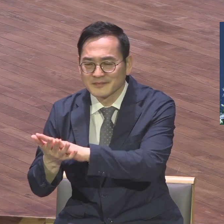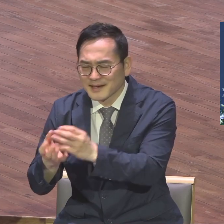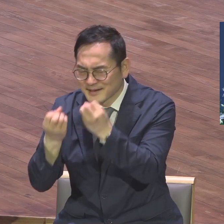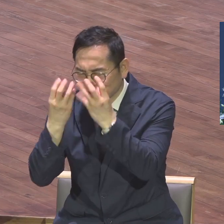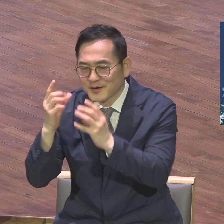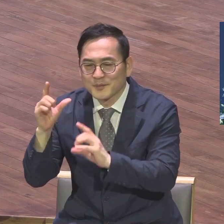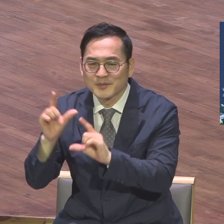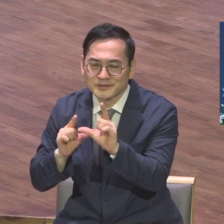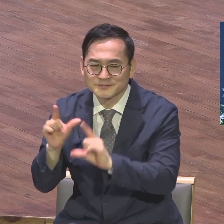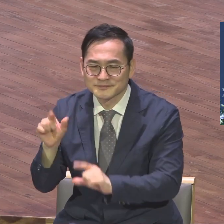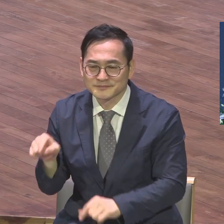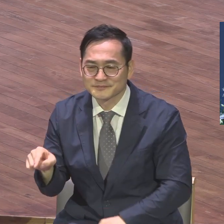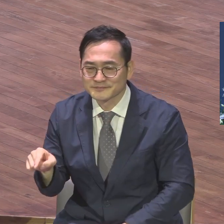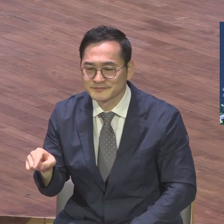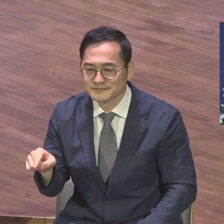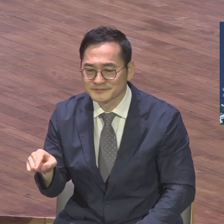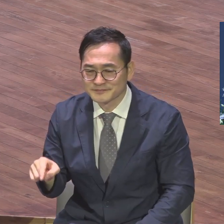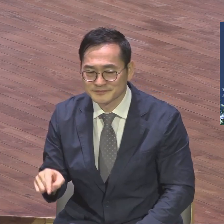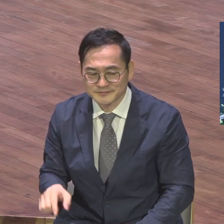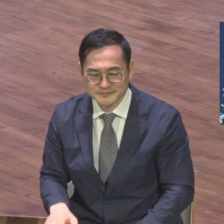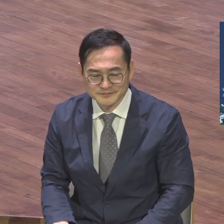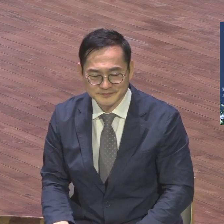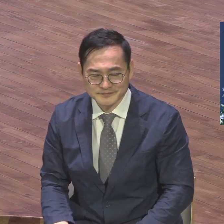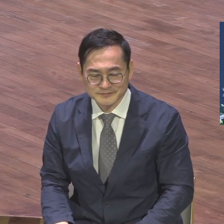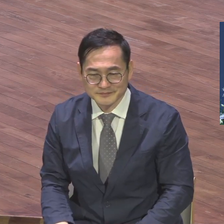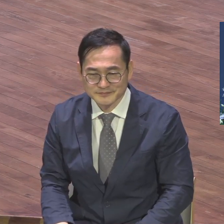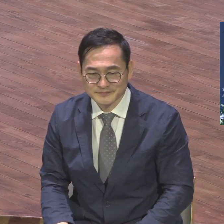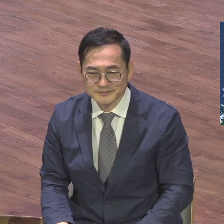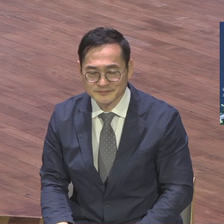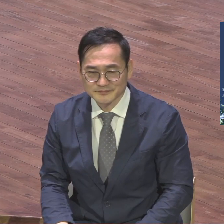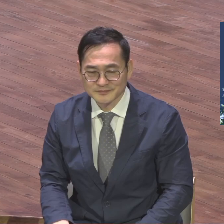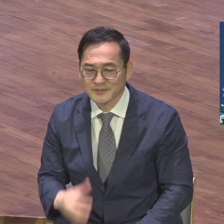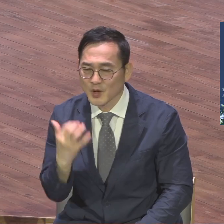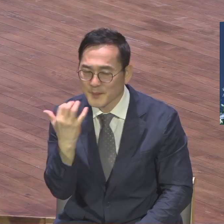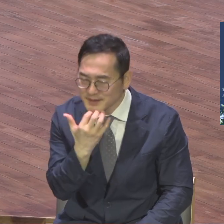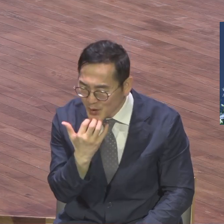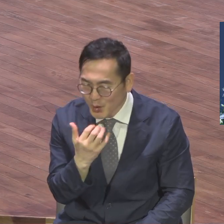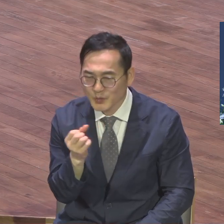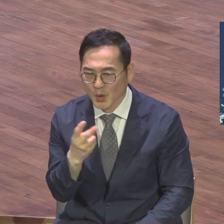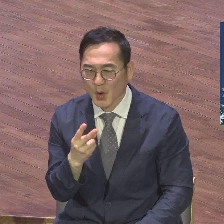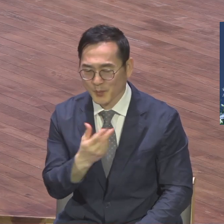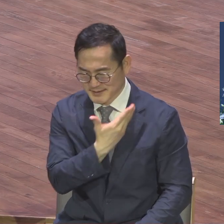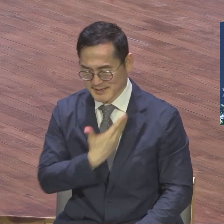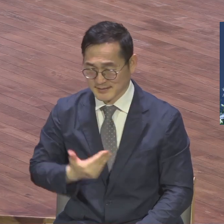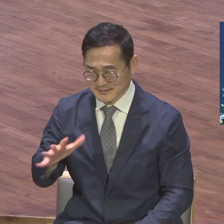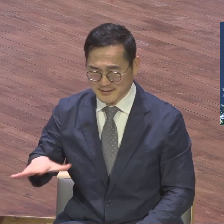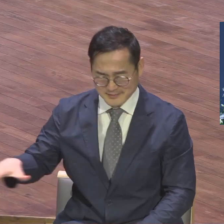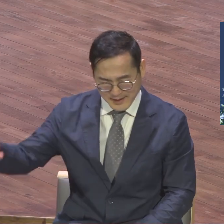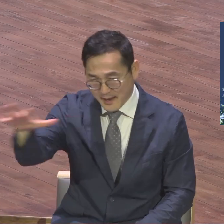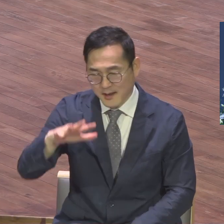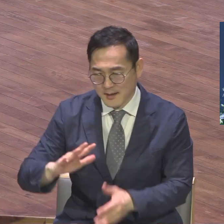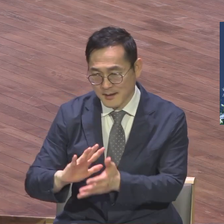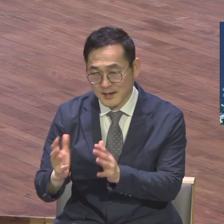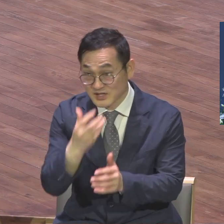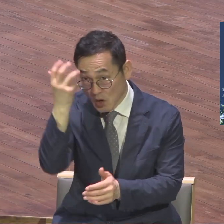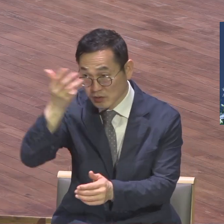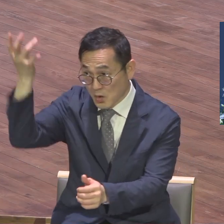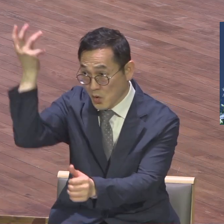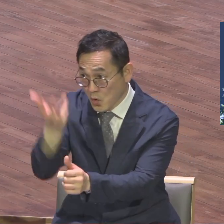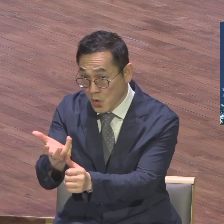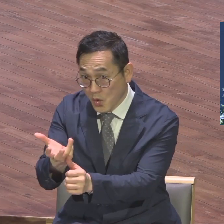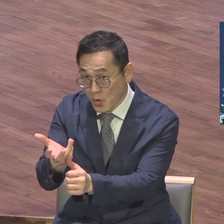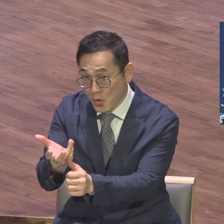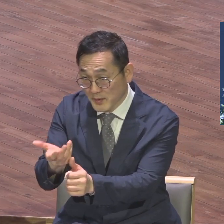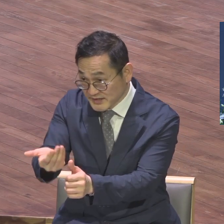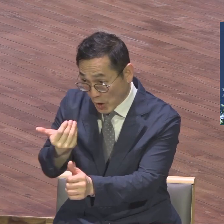모습을 볼 수 있습니다. 베드로 요한뿐만 아니라 베드로 포함 모든 제자들 성령 임하기